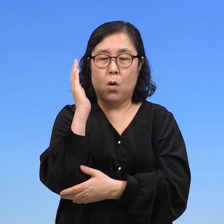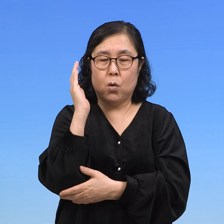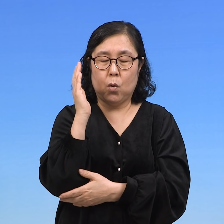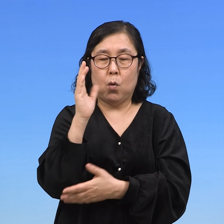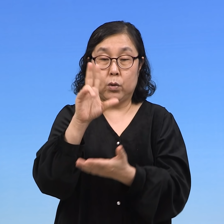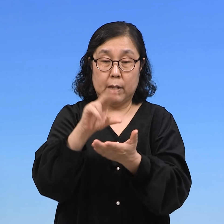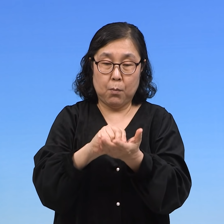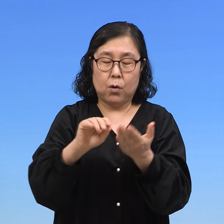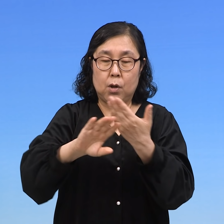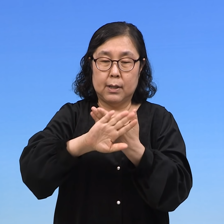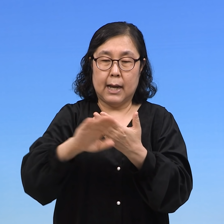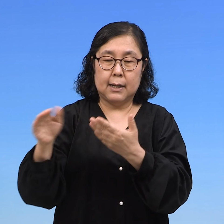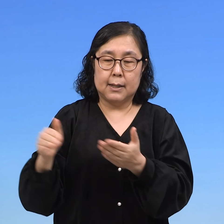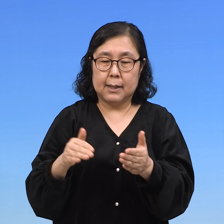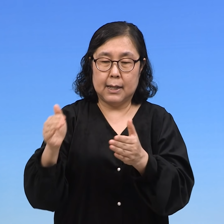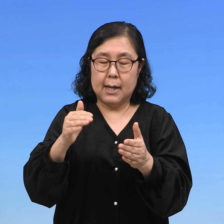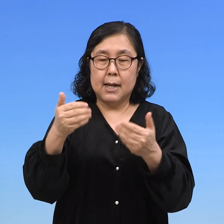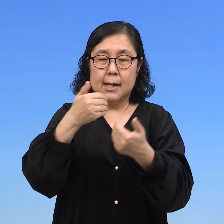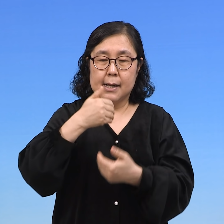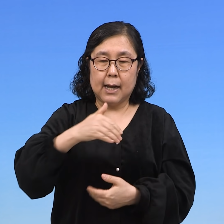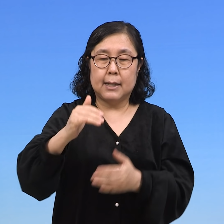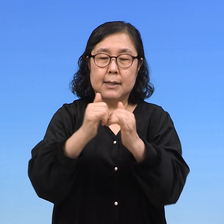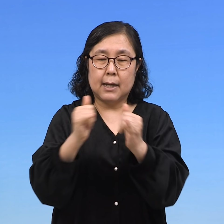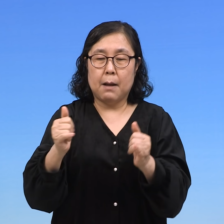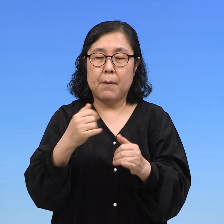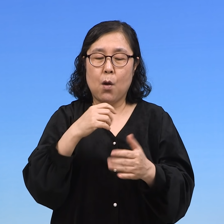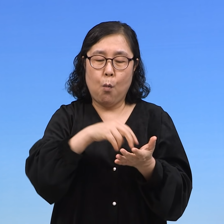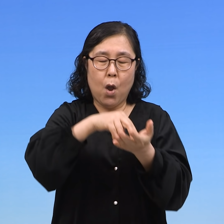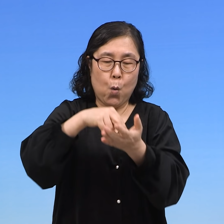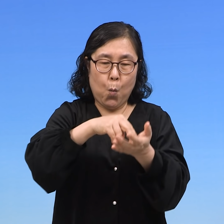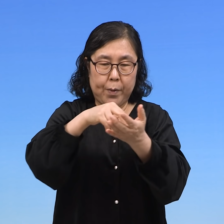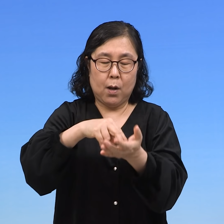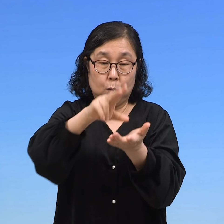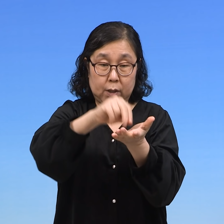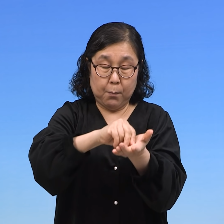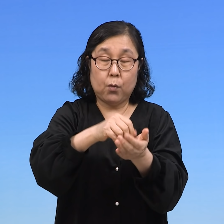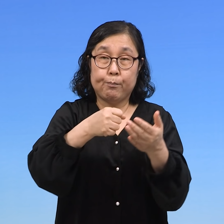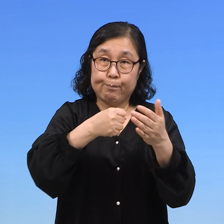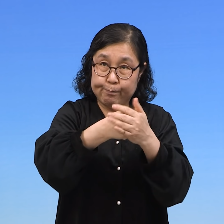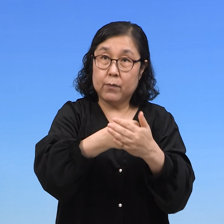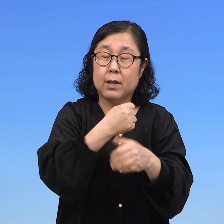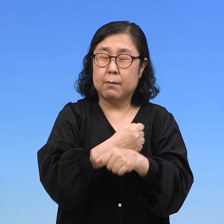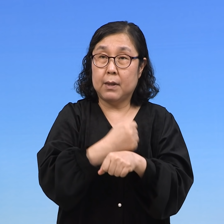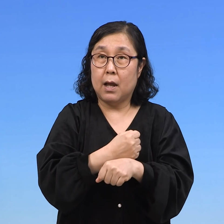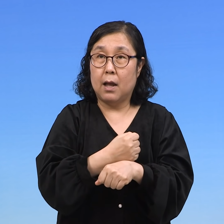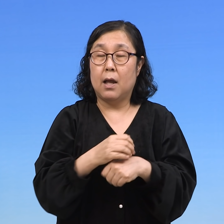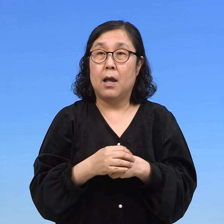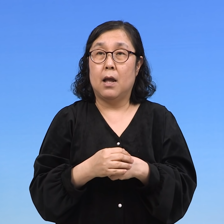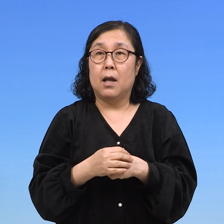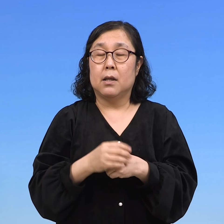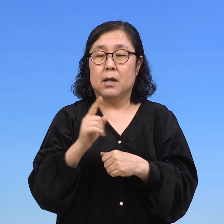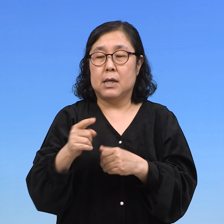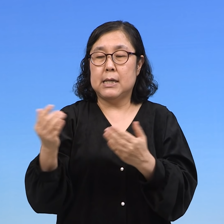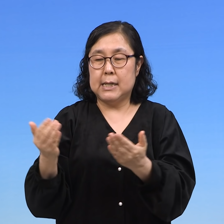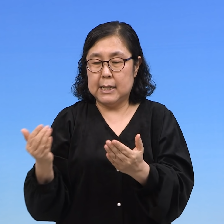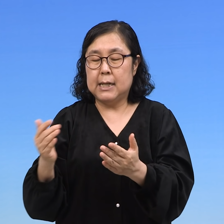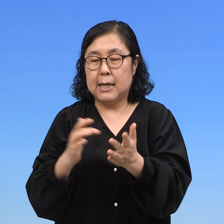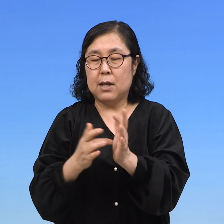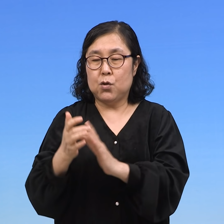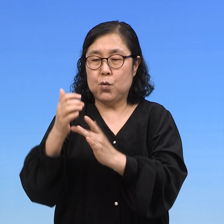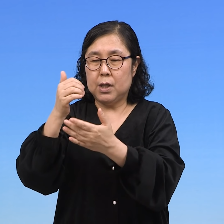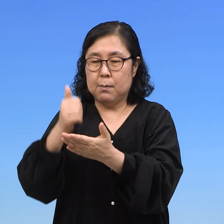다른 길 가는 자의 외로움 이렇게 잡았는데요 결국은 이것이 주님을 참 외롭게